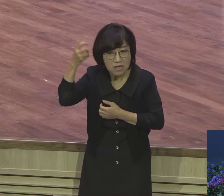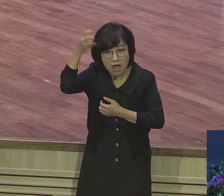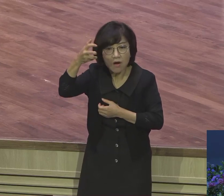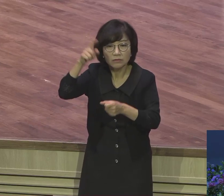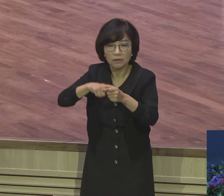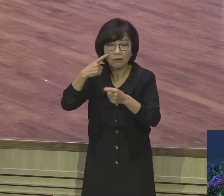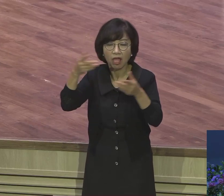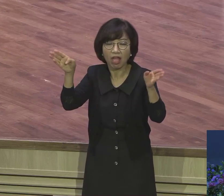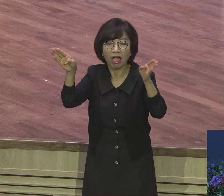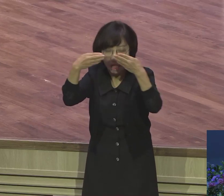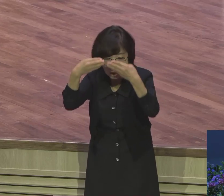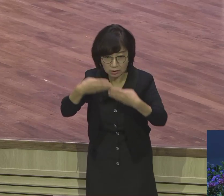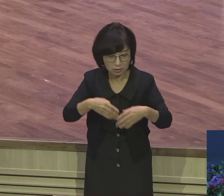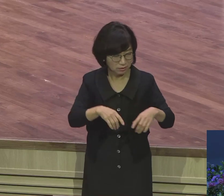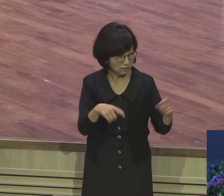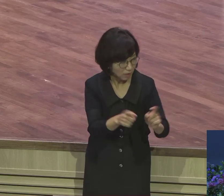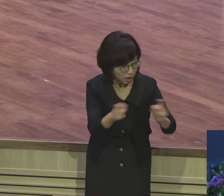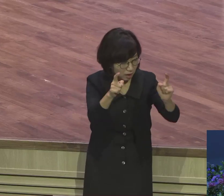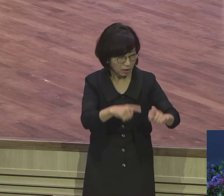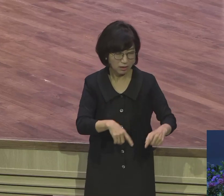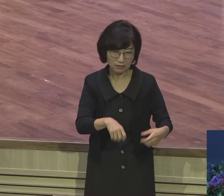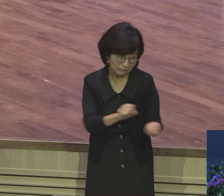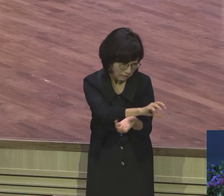싸우고 서로 다투고